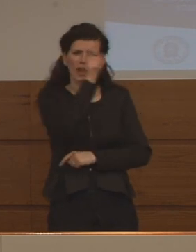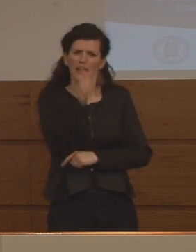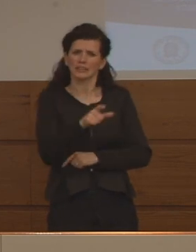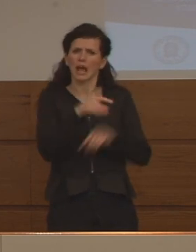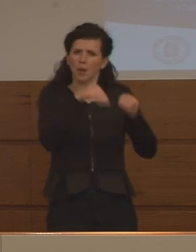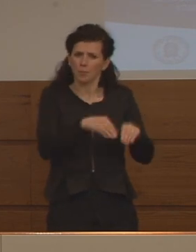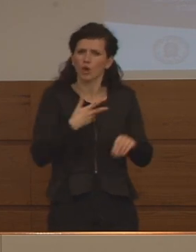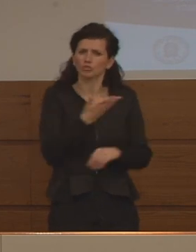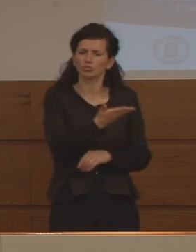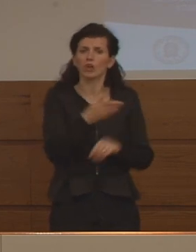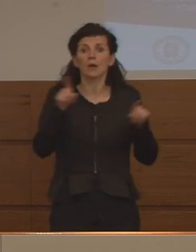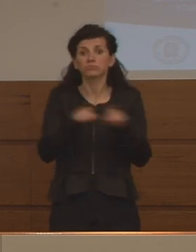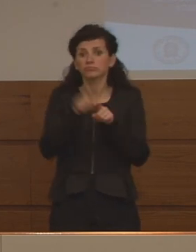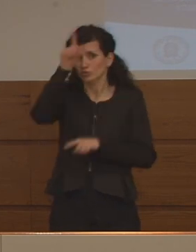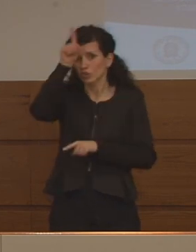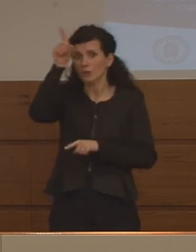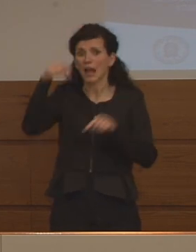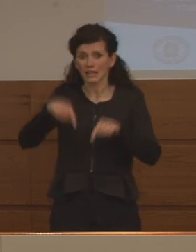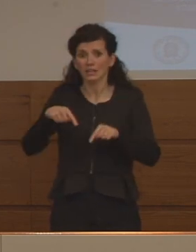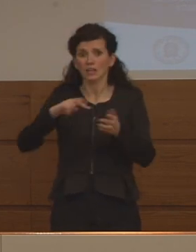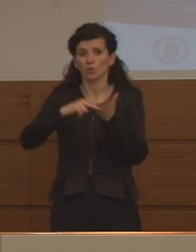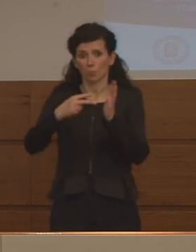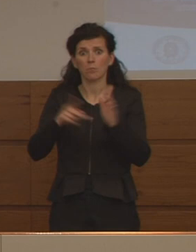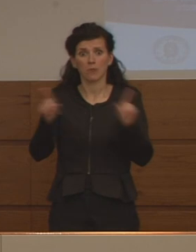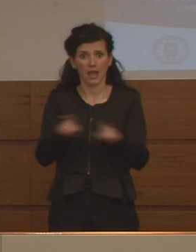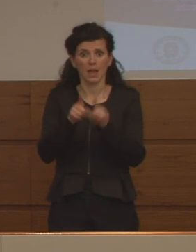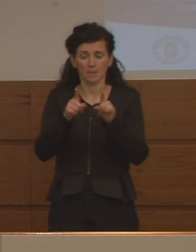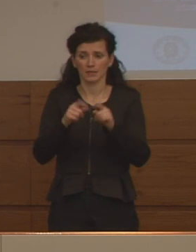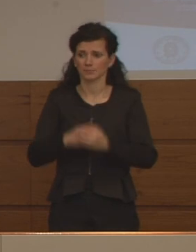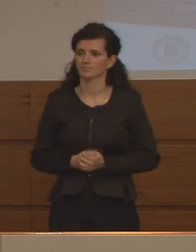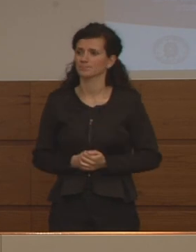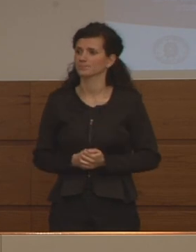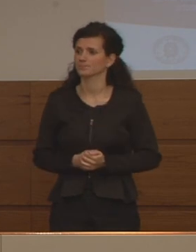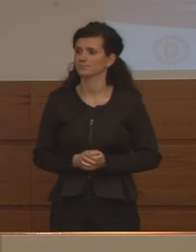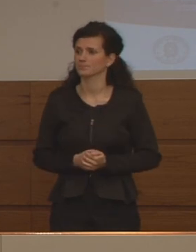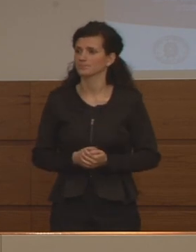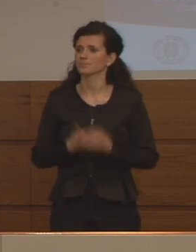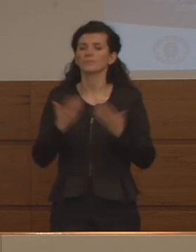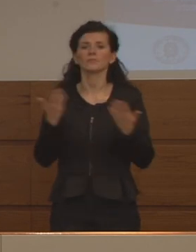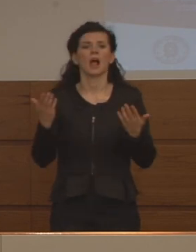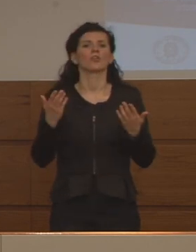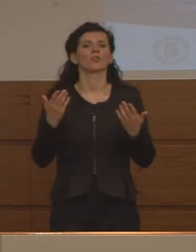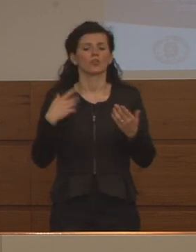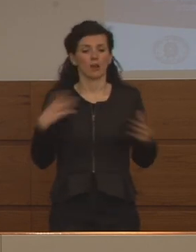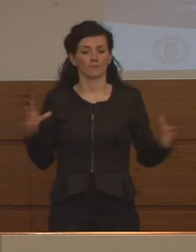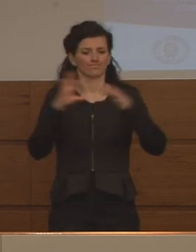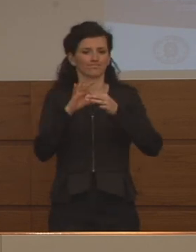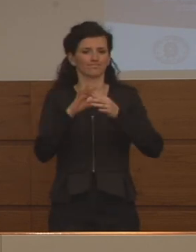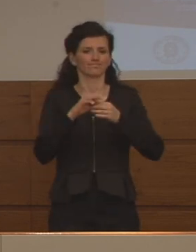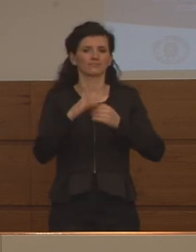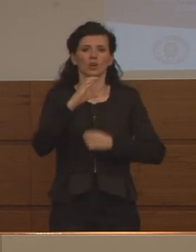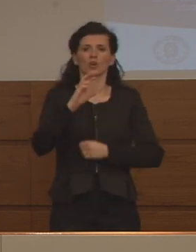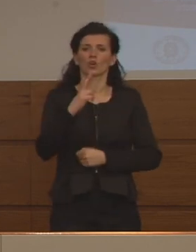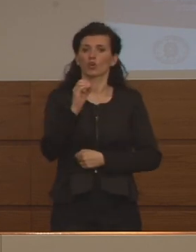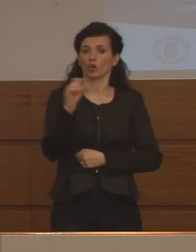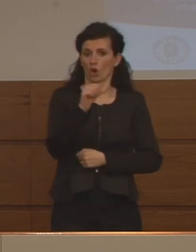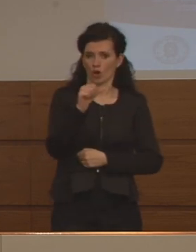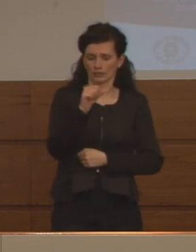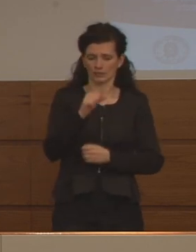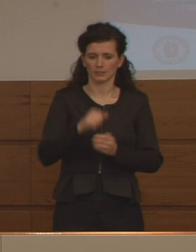difficoltà adesso grazie sulla strada della parte della cross noi abbiamo accettato una